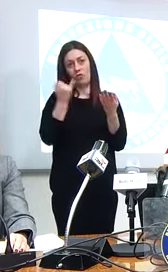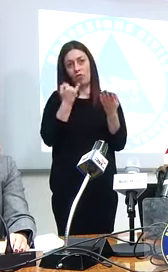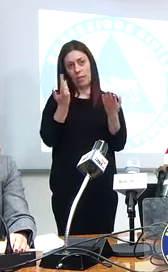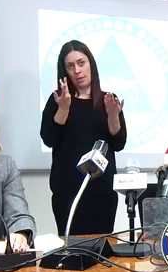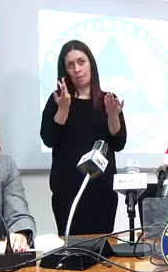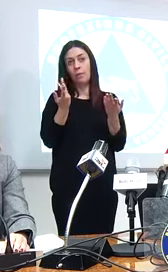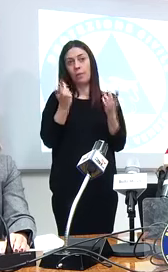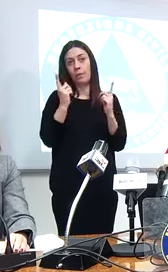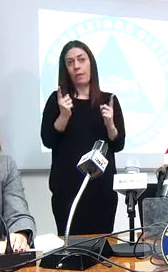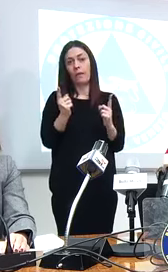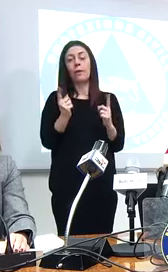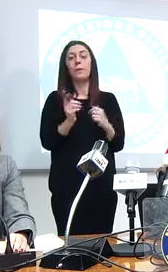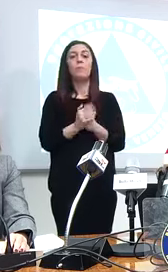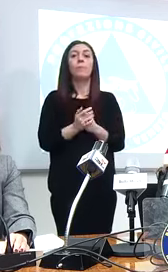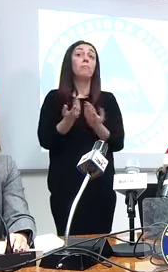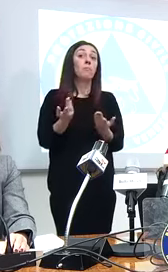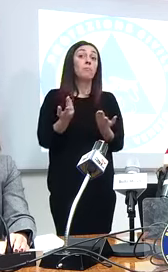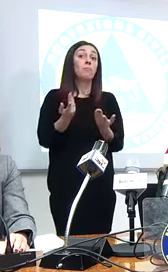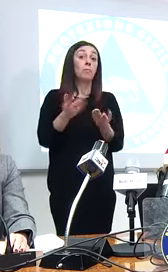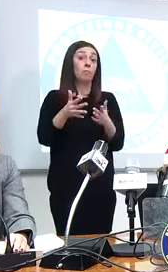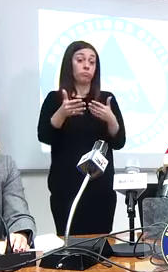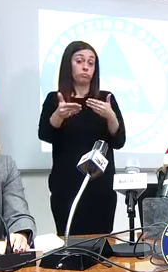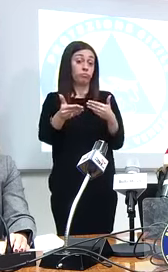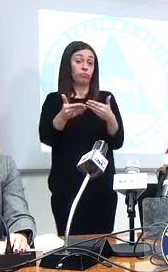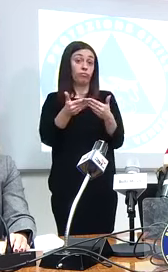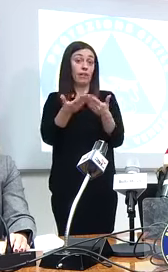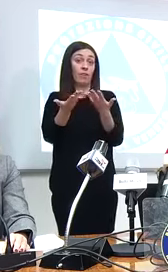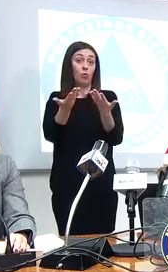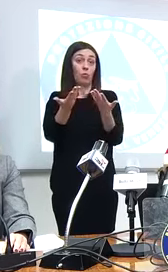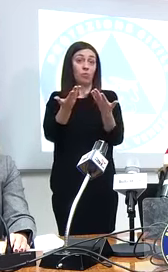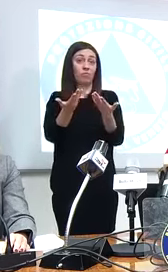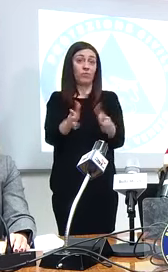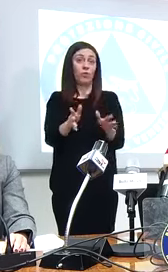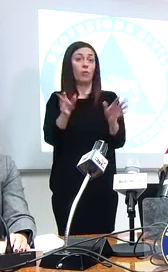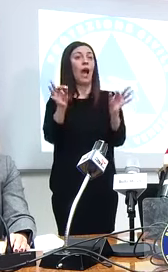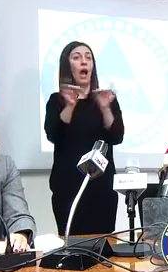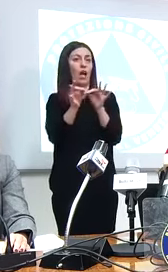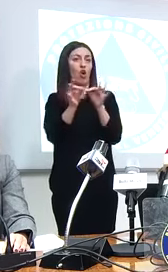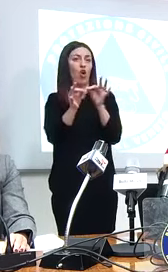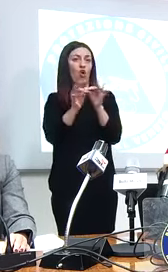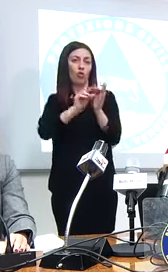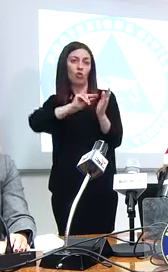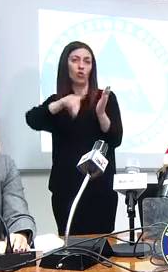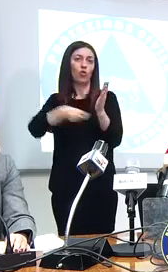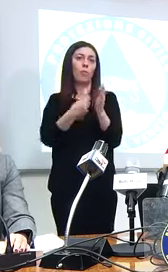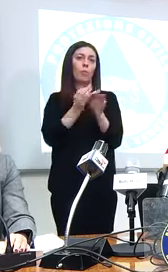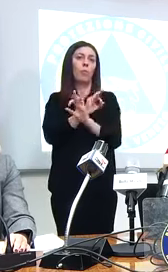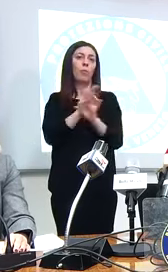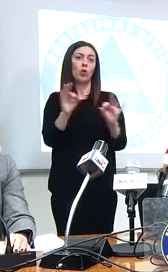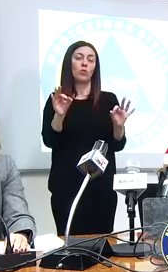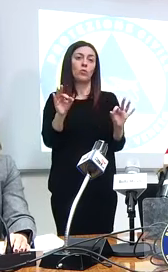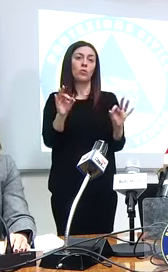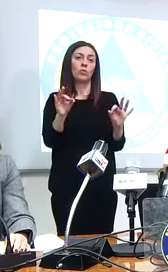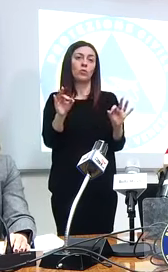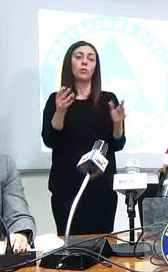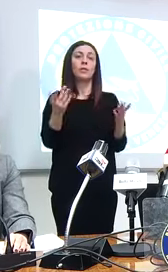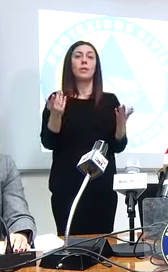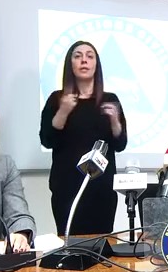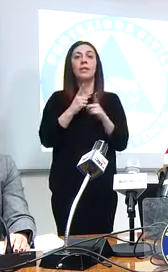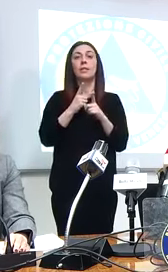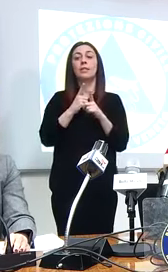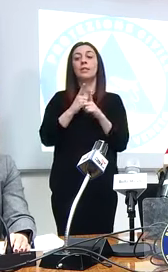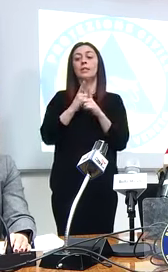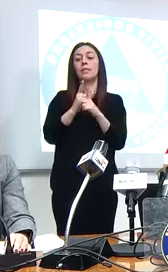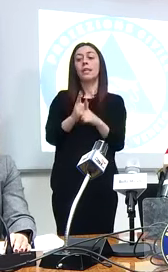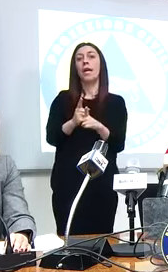E stiamo cercando di chiudere con loro, insomma, un accordo che segue un po' quelli che sono anche i parametri